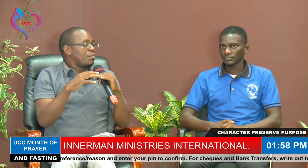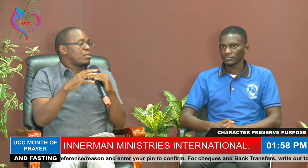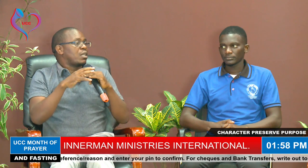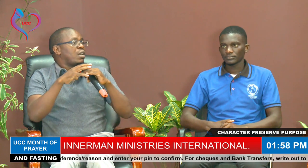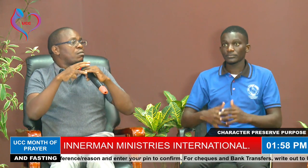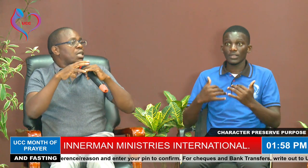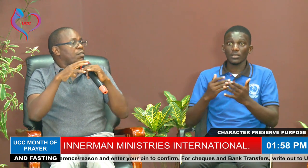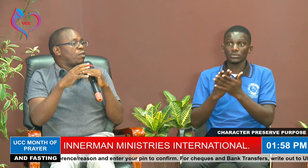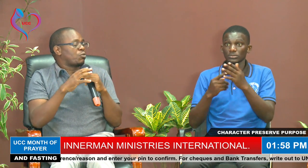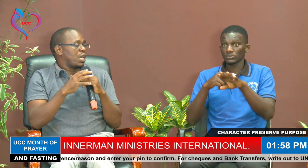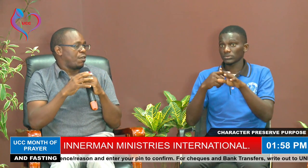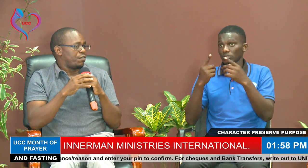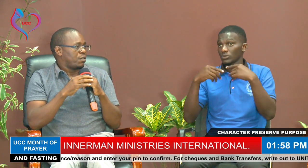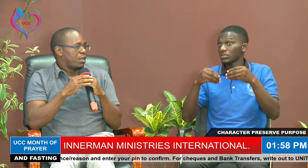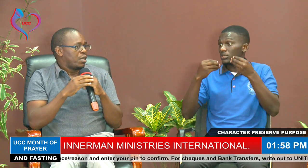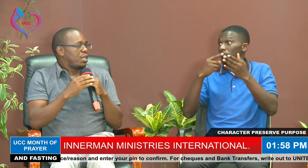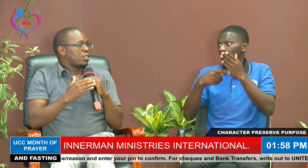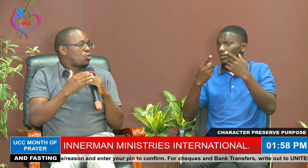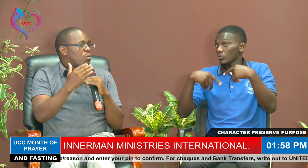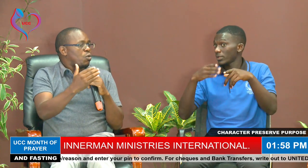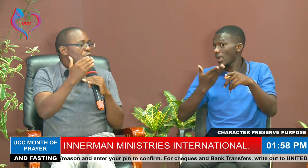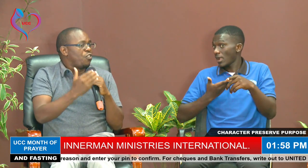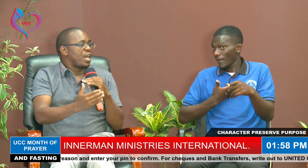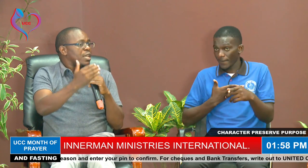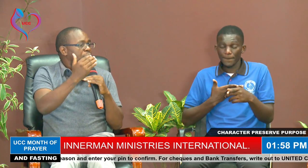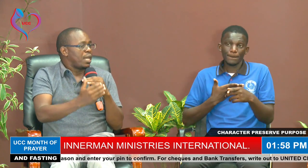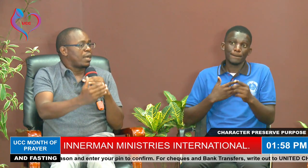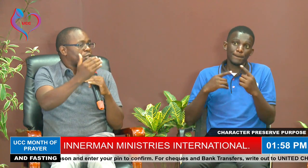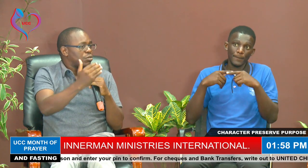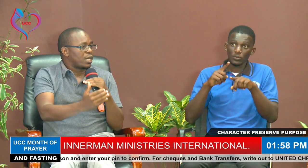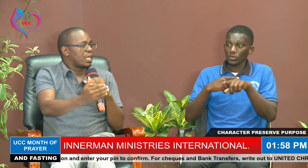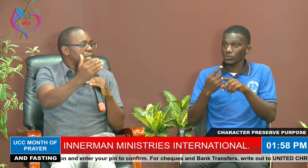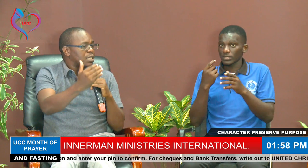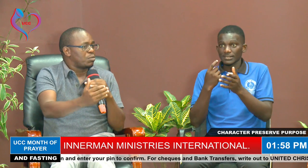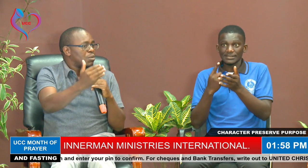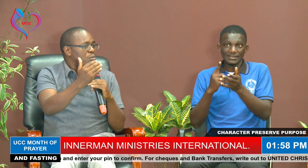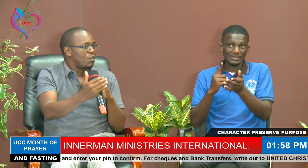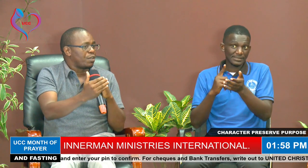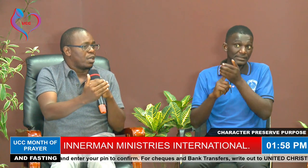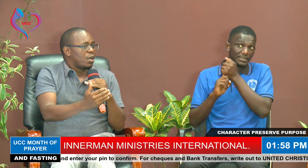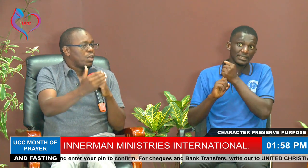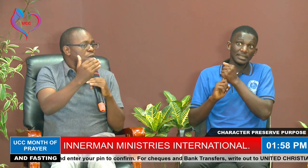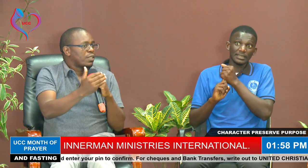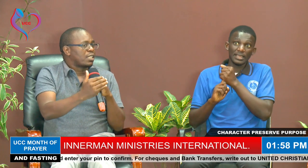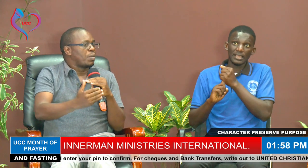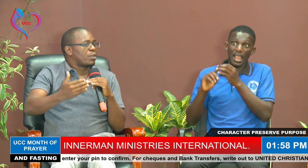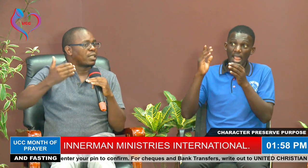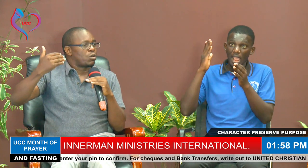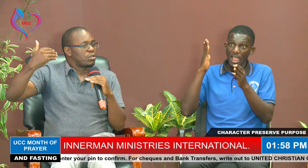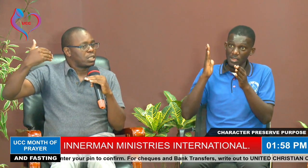times we give what we have naye je tukoma okufuna embala ya Katonda ngegende ezimbibwa mulamu bwaffe. We know that the people that caused